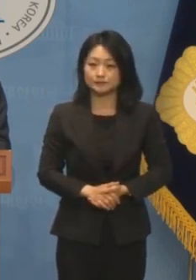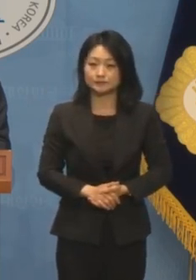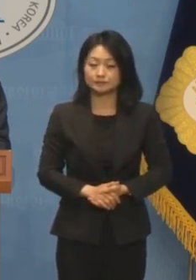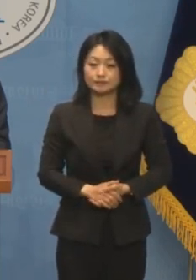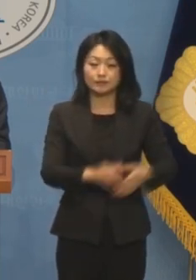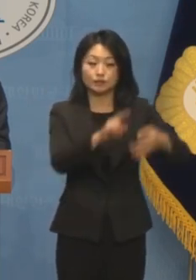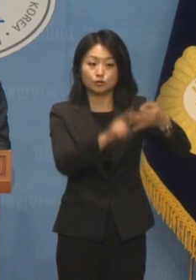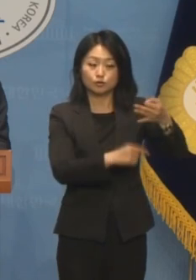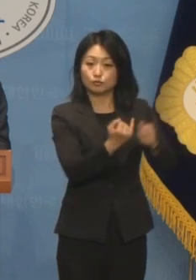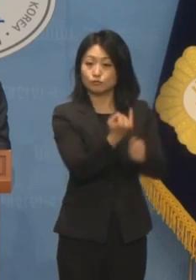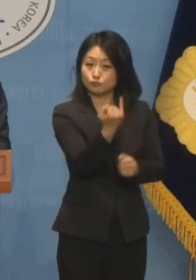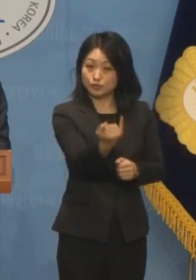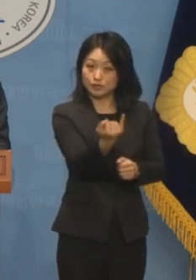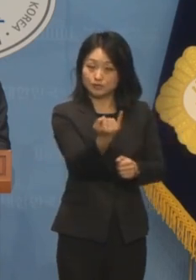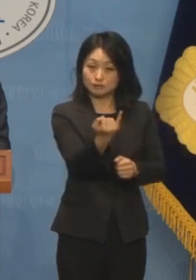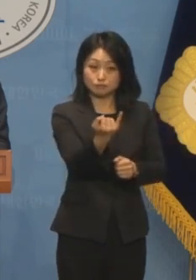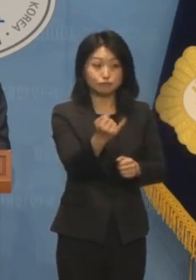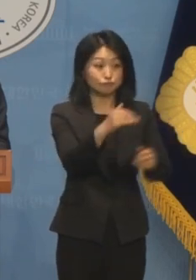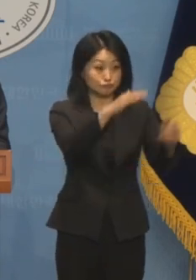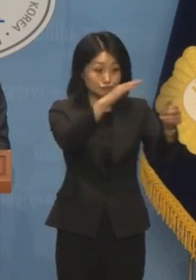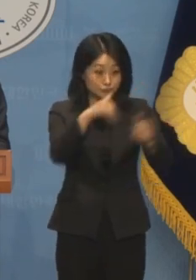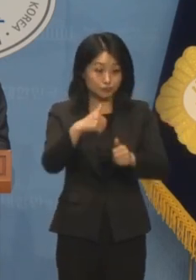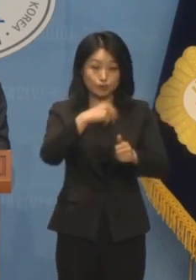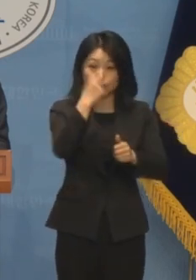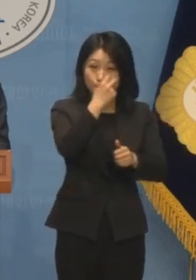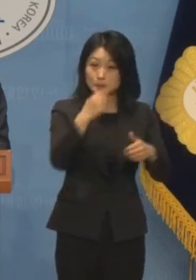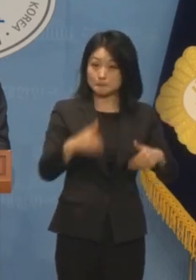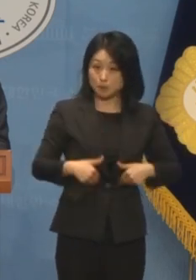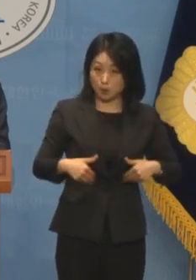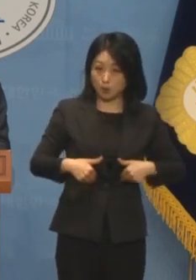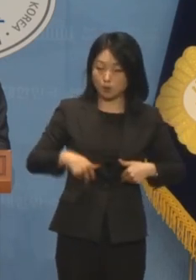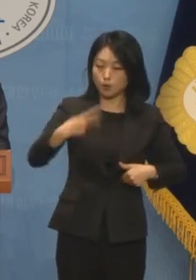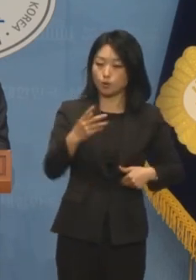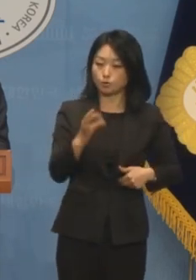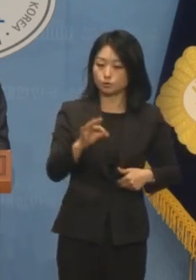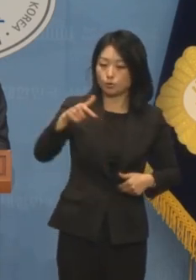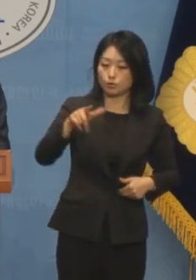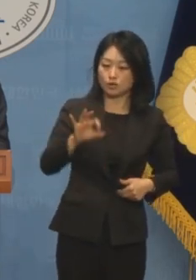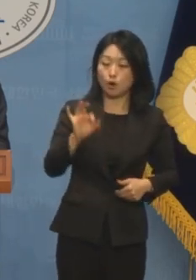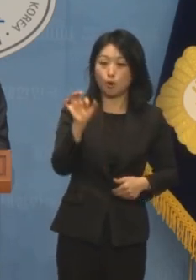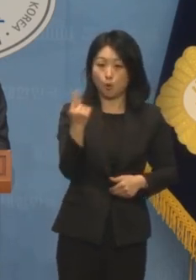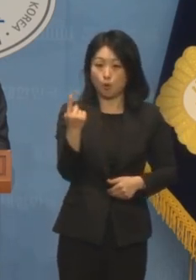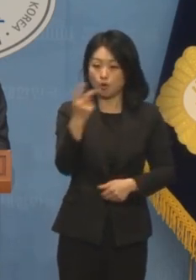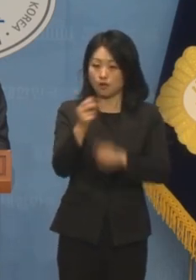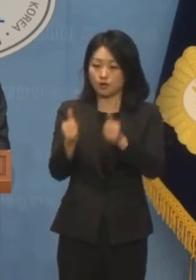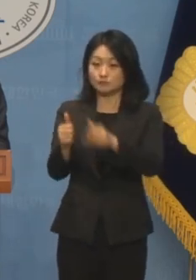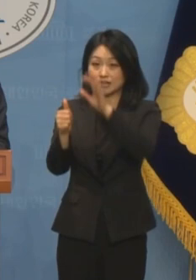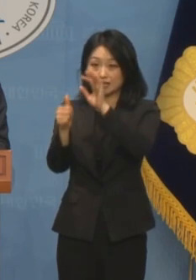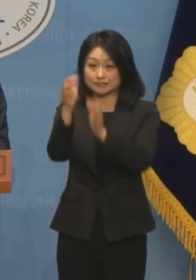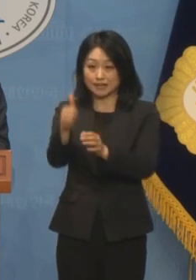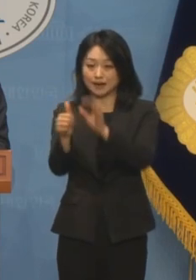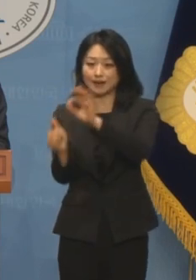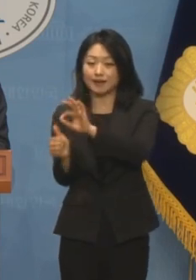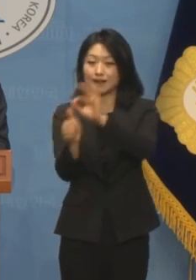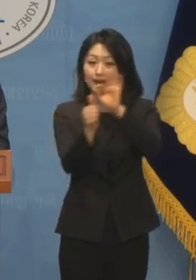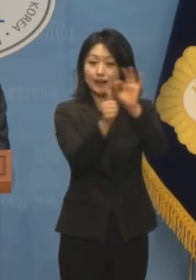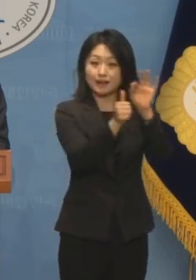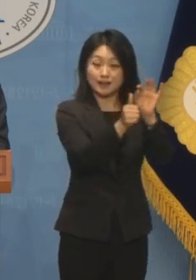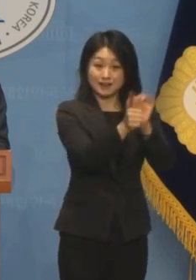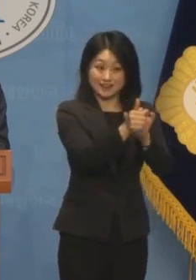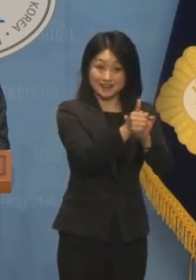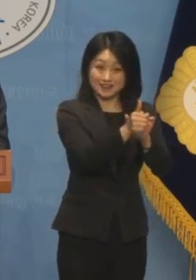김 여사에 대한 소환조사 필요성을 제기한 송경호 서울지검장을 친윤 검사로 교체할 이유가